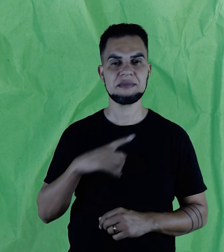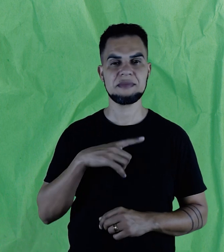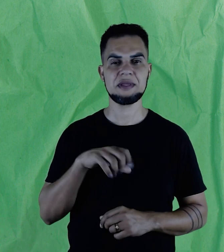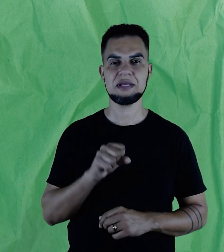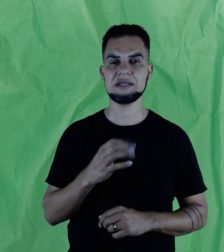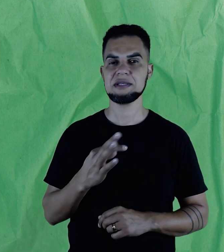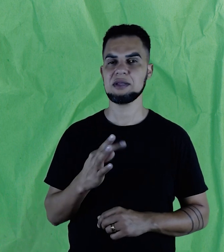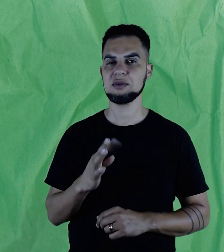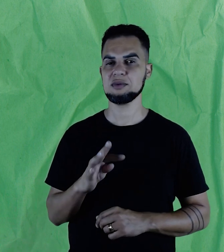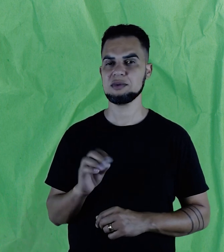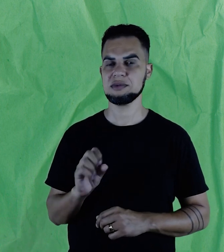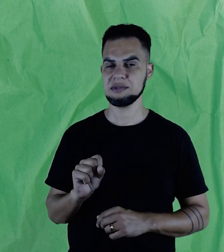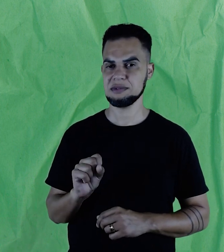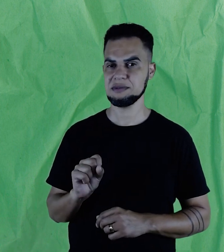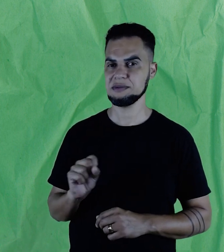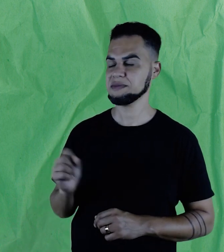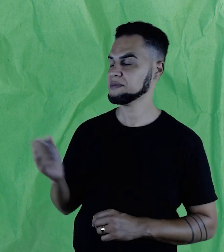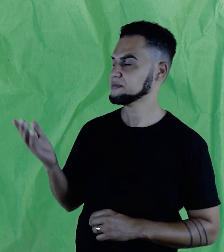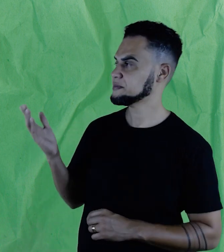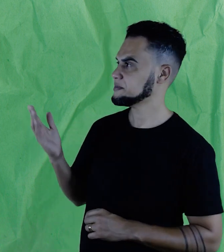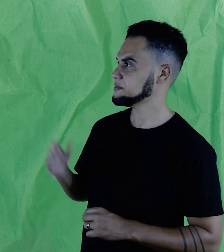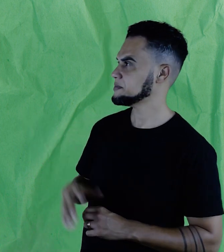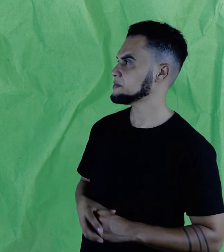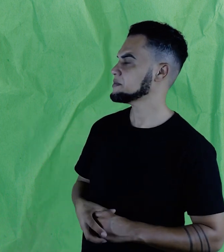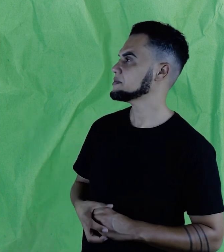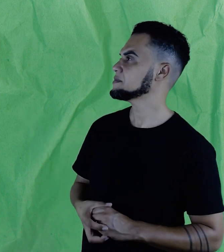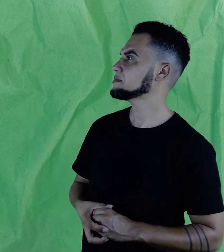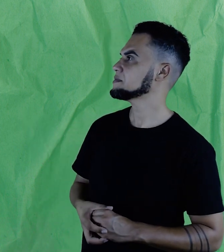Tenho o status.